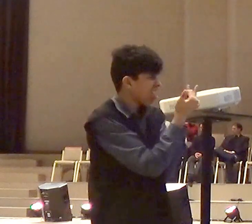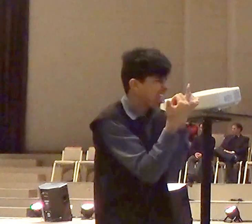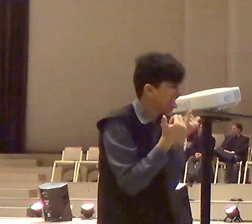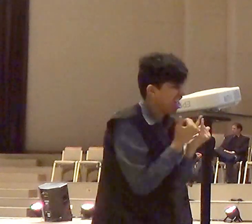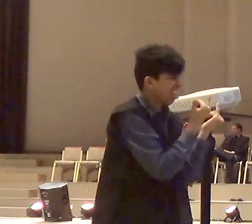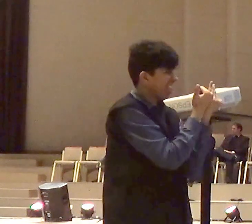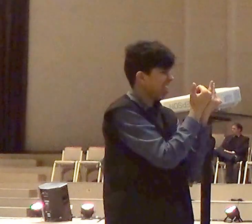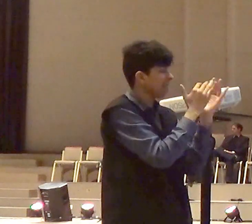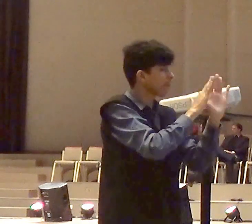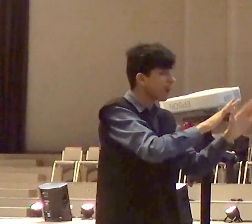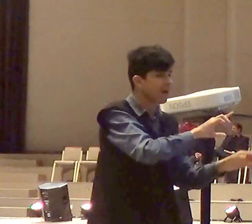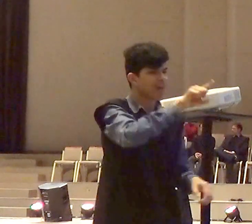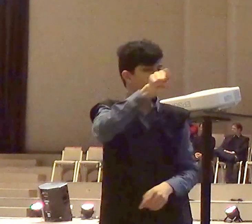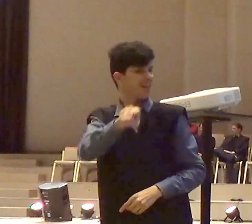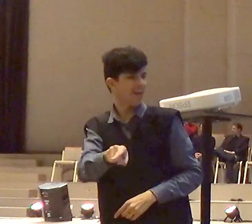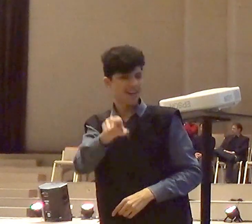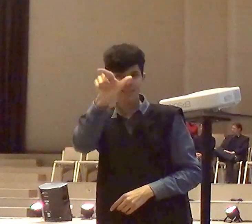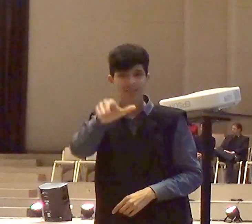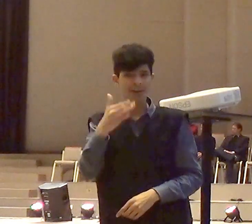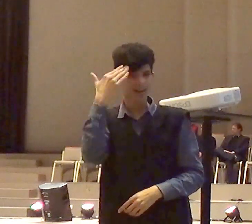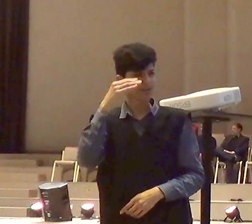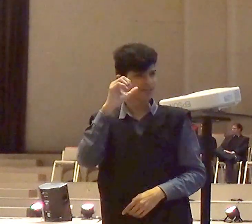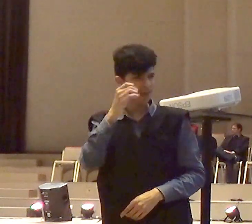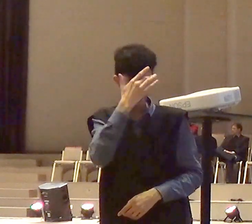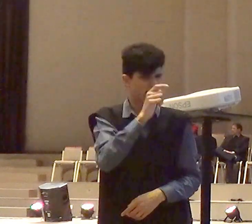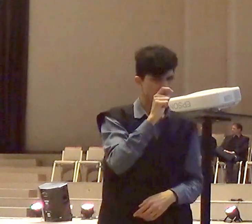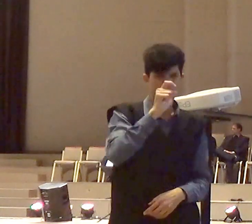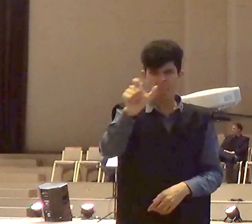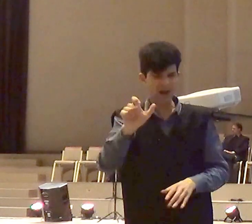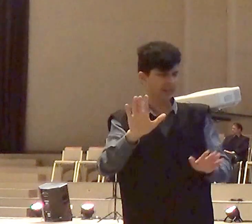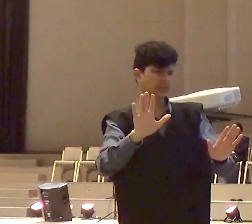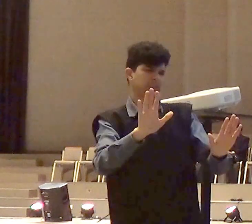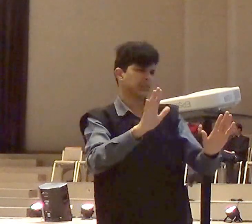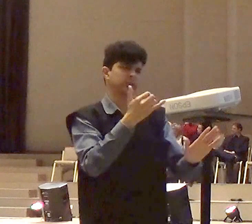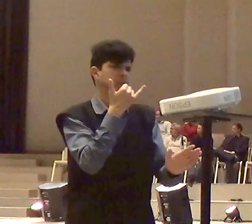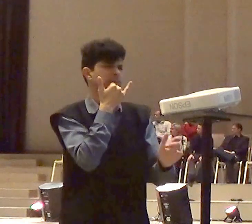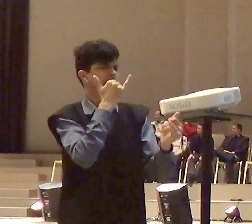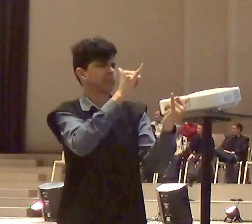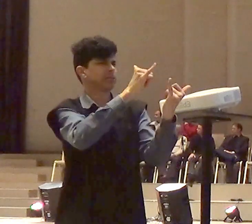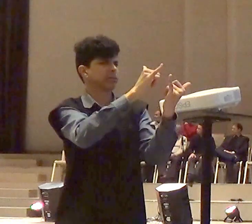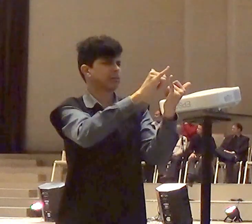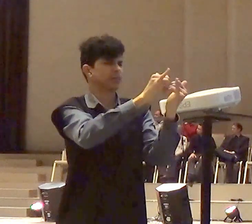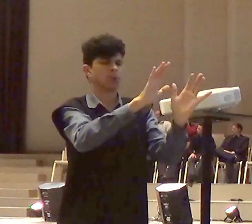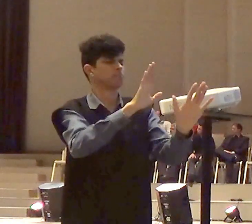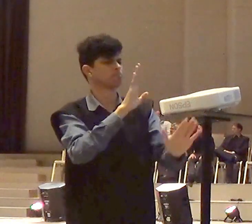mas é quem por quem é prudente faz de conta que não foi insultado